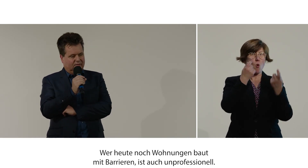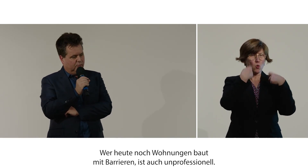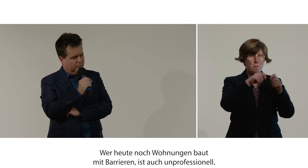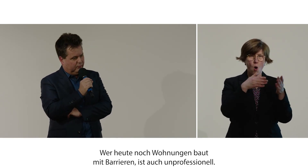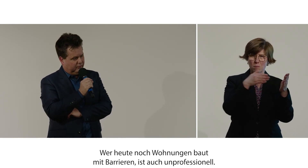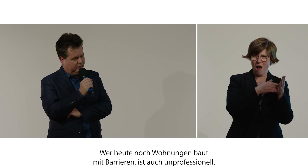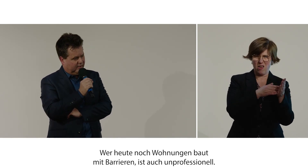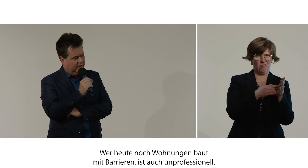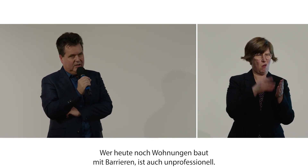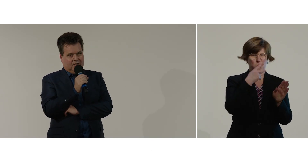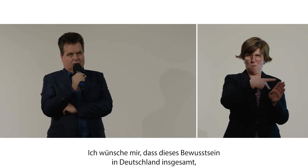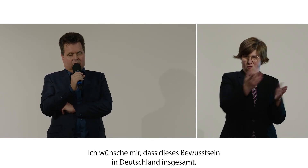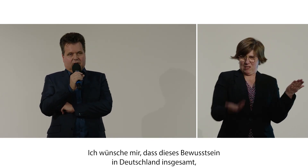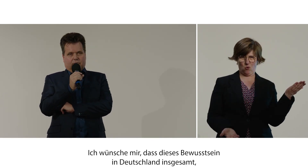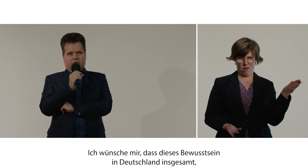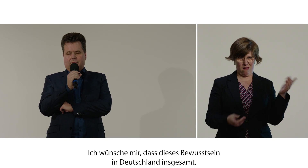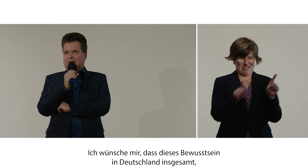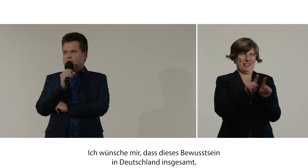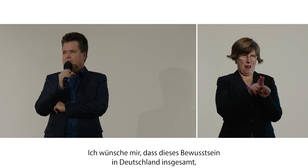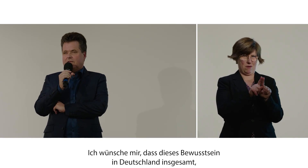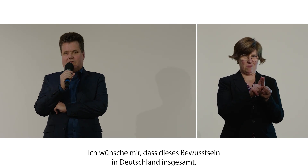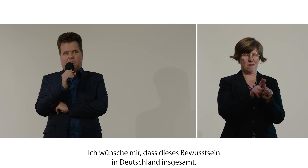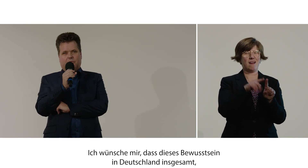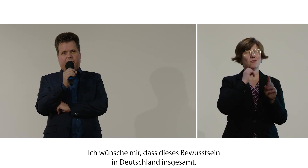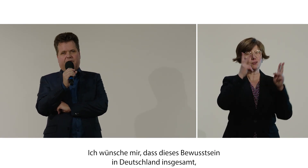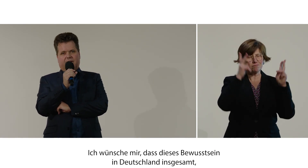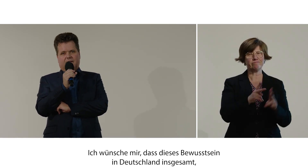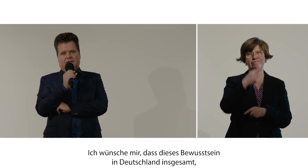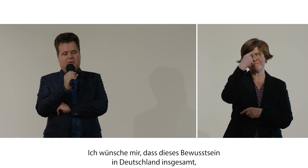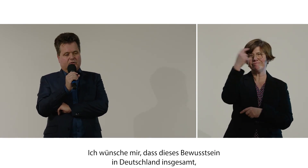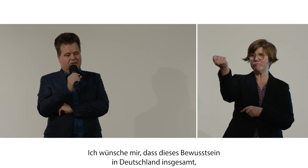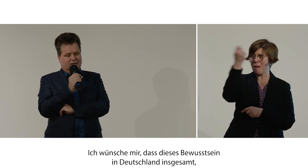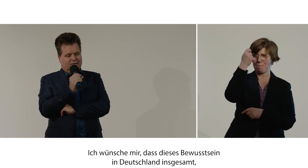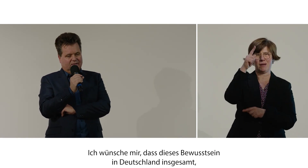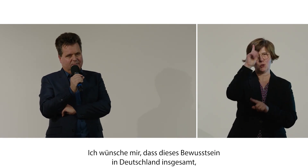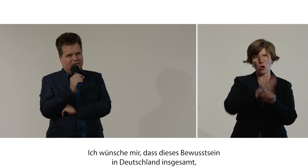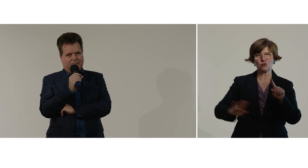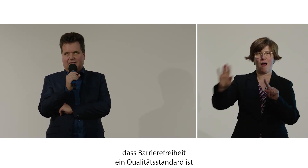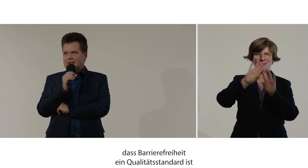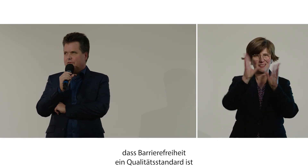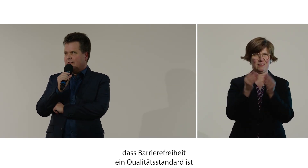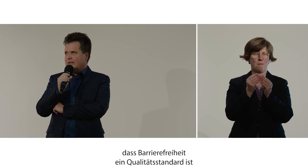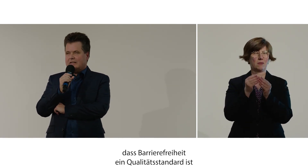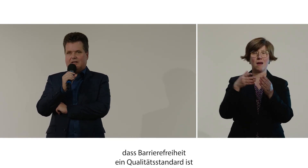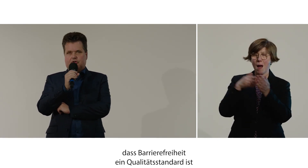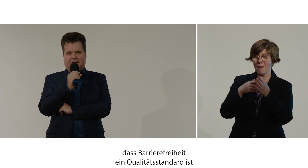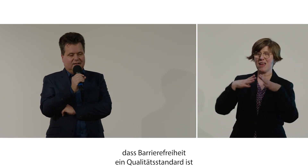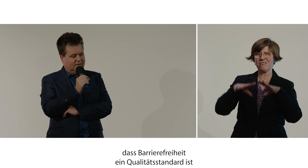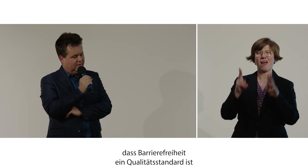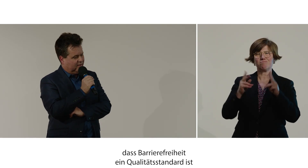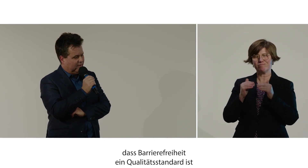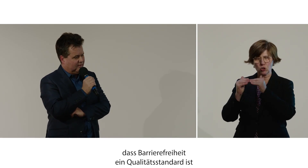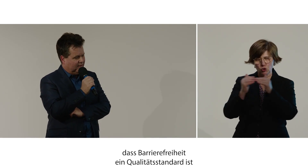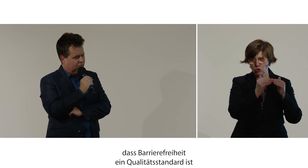Barrieren, das ist auch unprofessionell. Und ich wünsche mir einfach, dass dieses Bewusstsein in Deutschland insgesamt, dass Barrierefreiheit ein